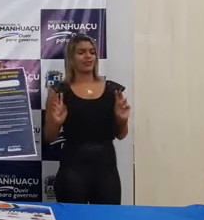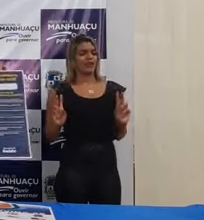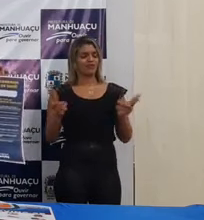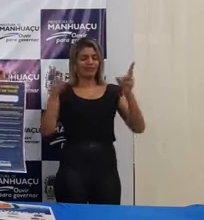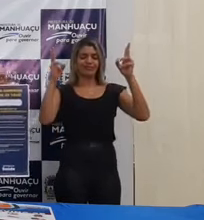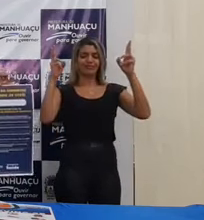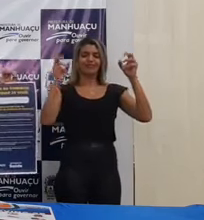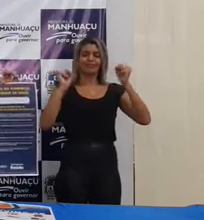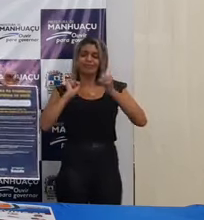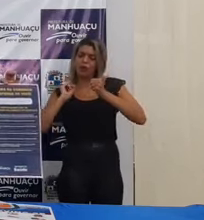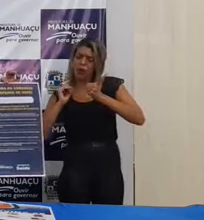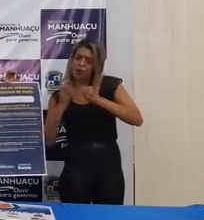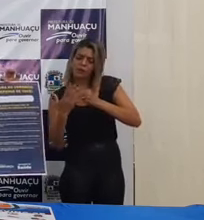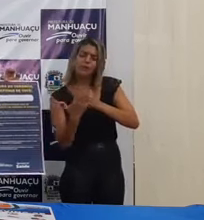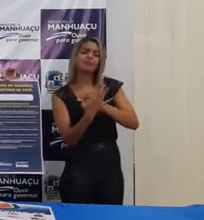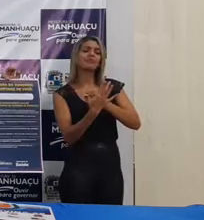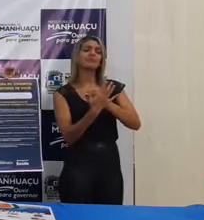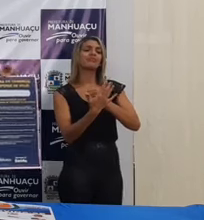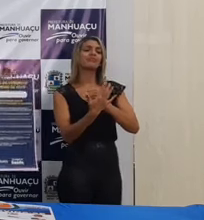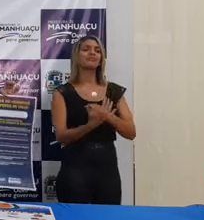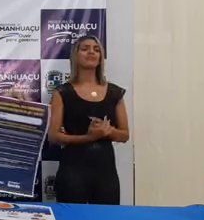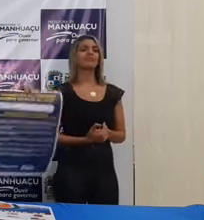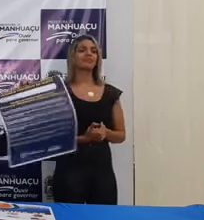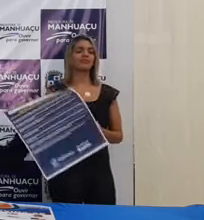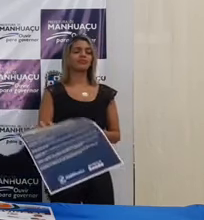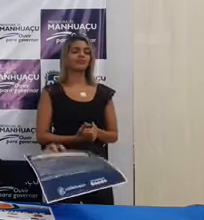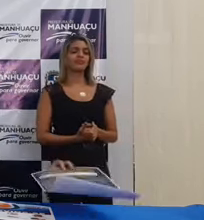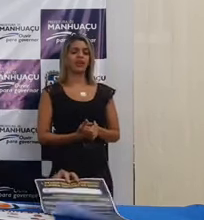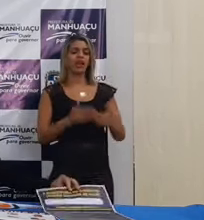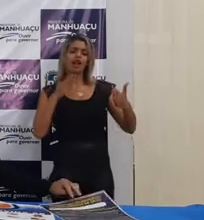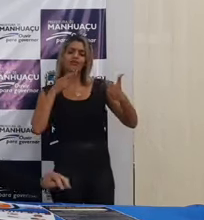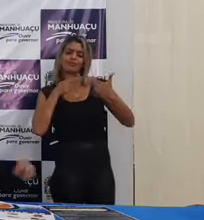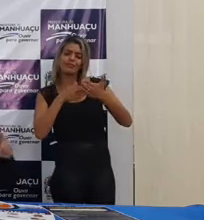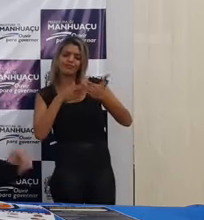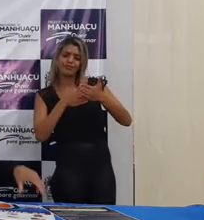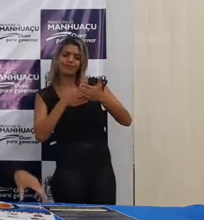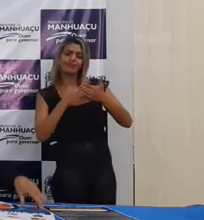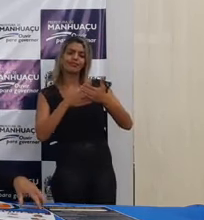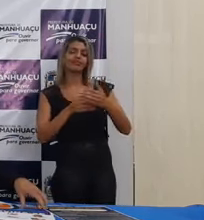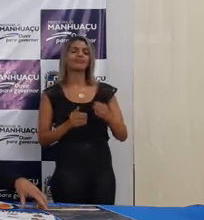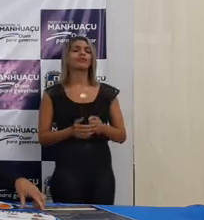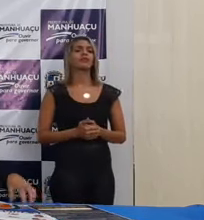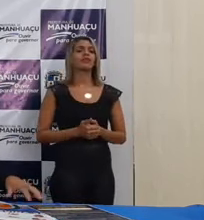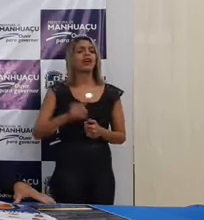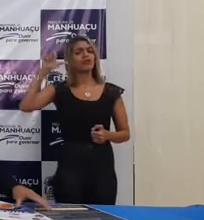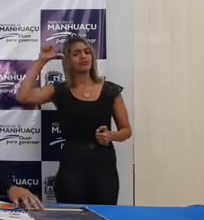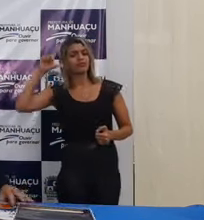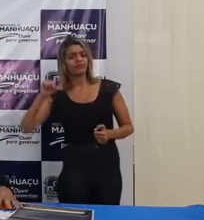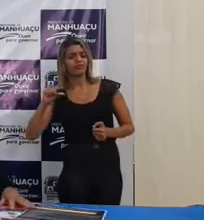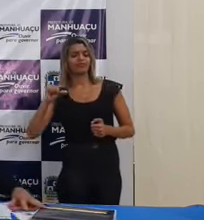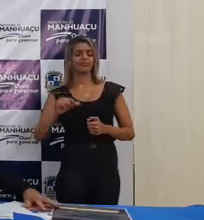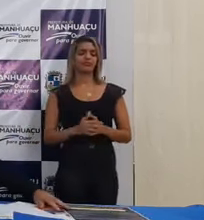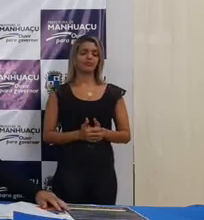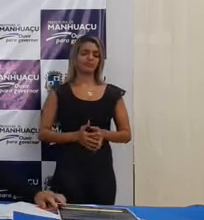a influência pessoal. Influenciar pessoas para a gente conseguir sair na frente. Sair bem na